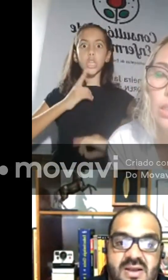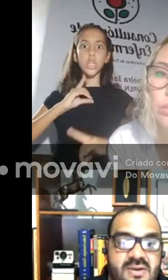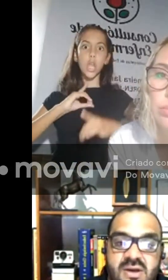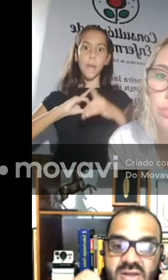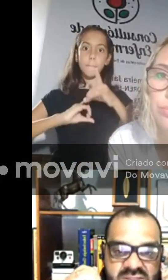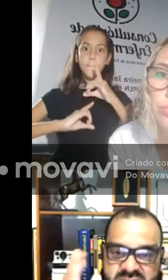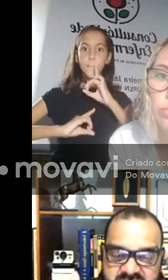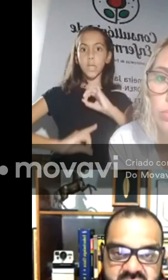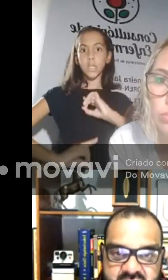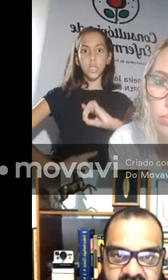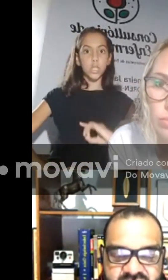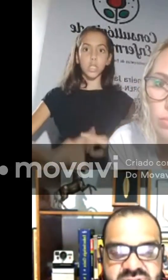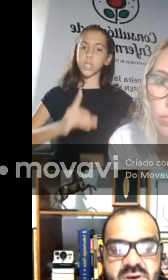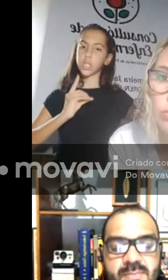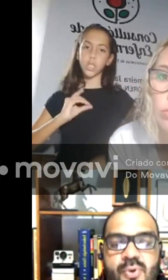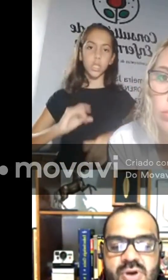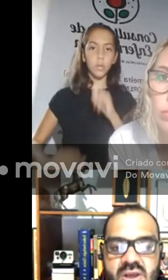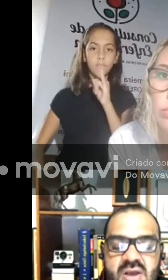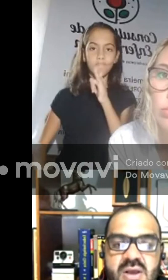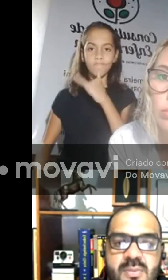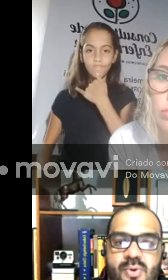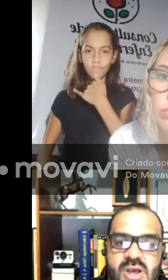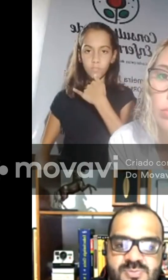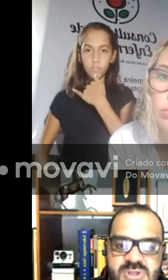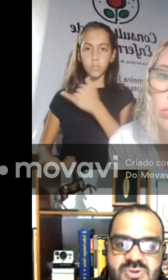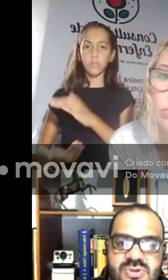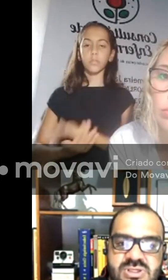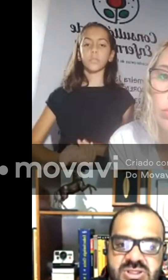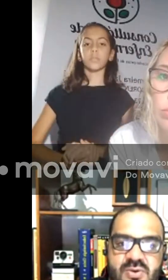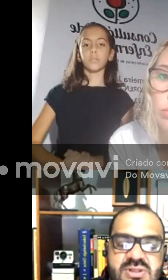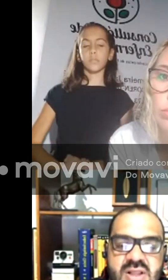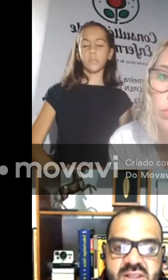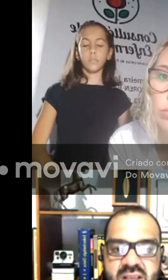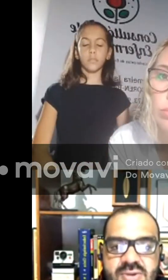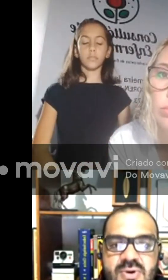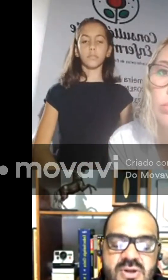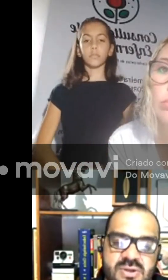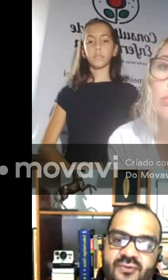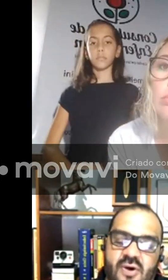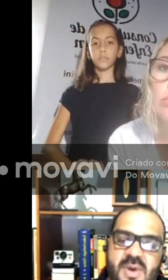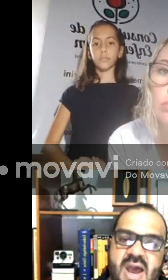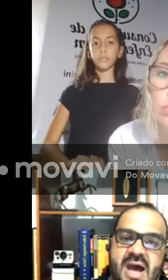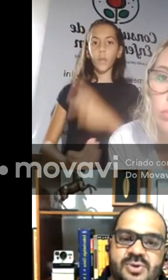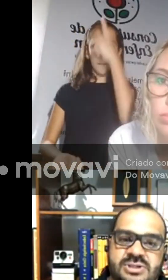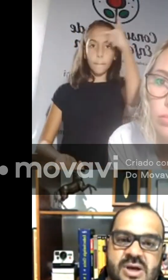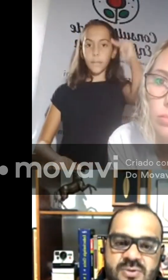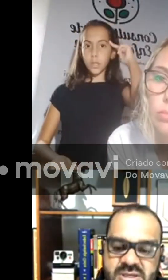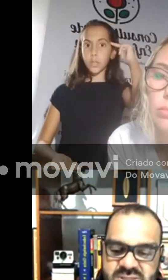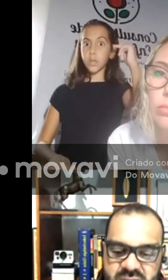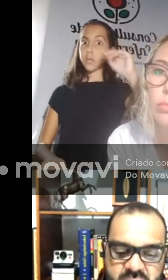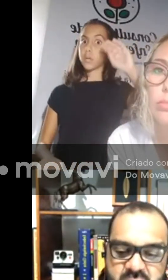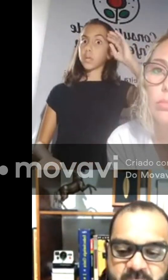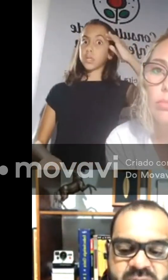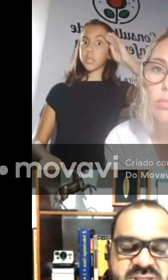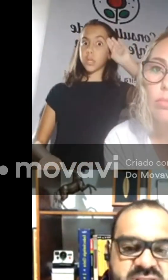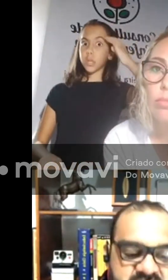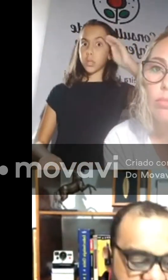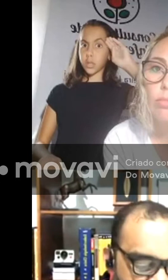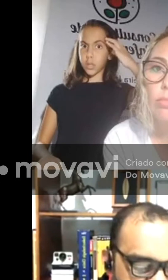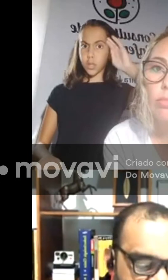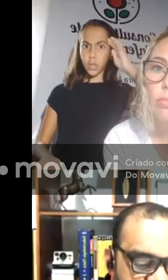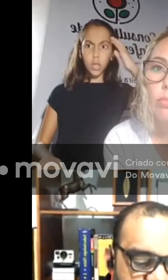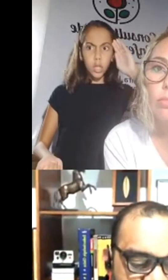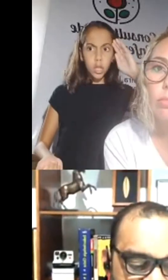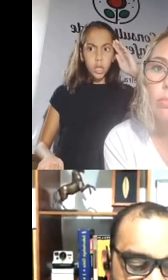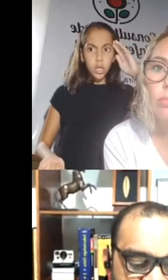exato. tratar crises graves. Por quê? Porque as pessoas estão entendendo de forma errada o que está acontecendo.